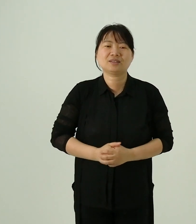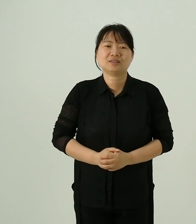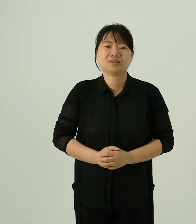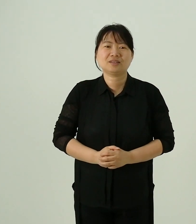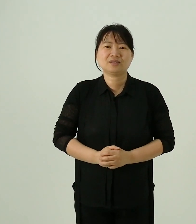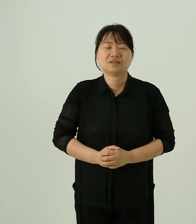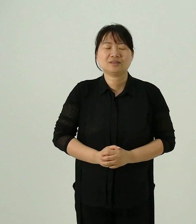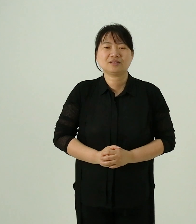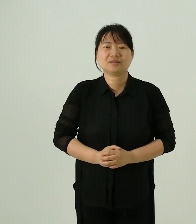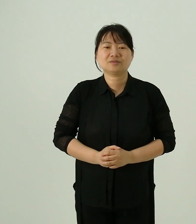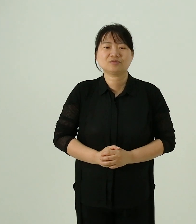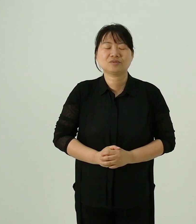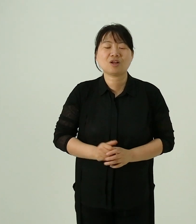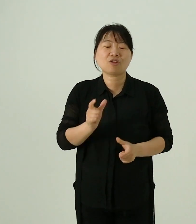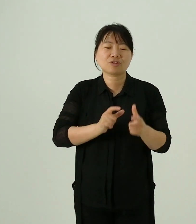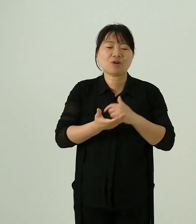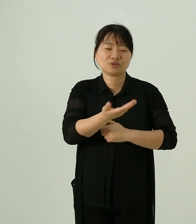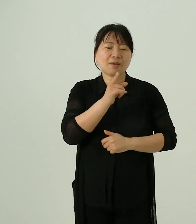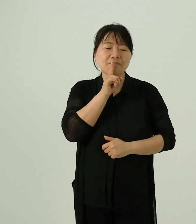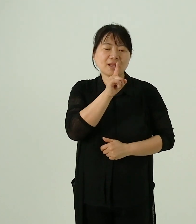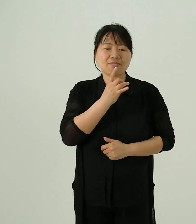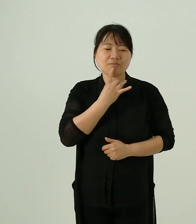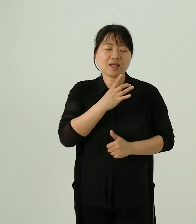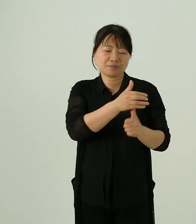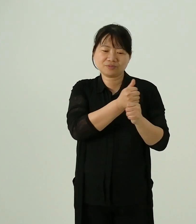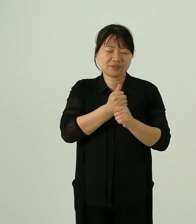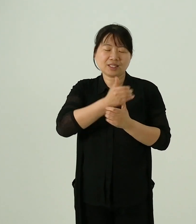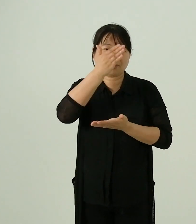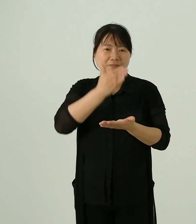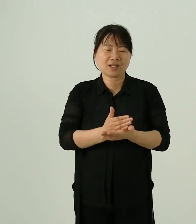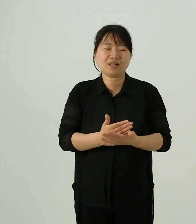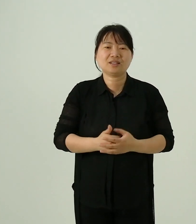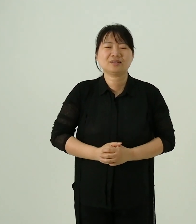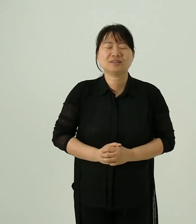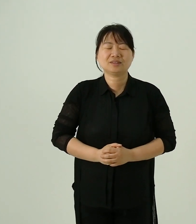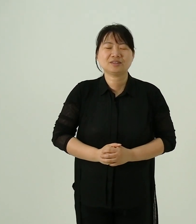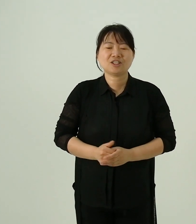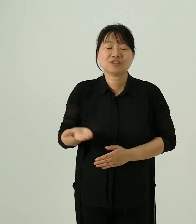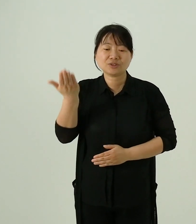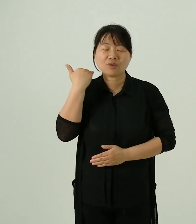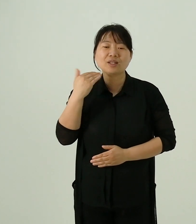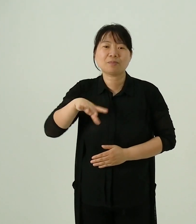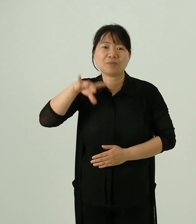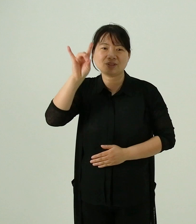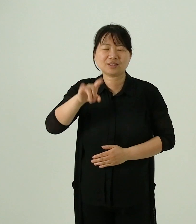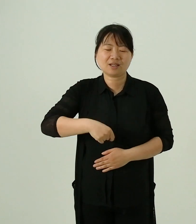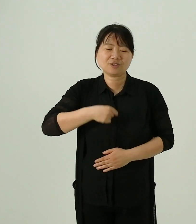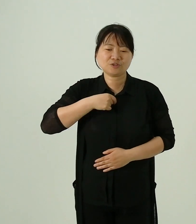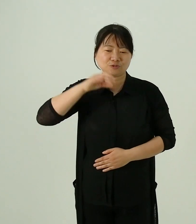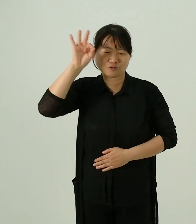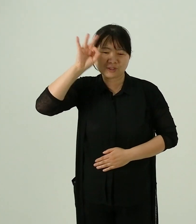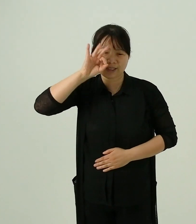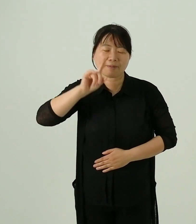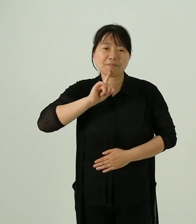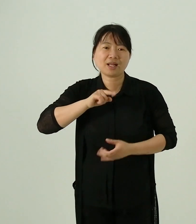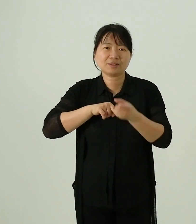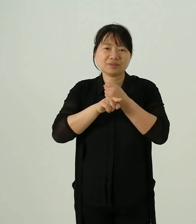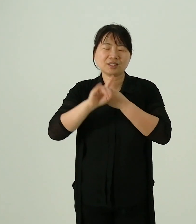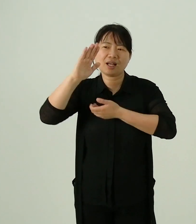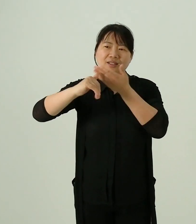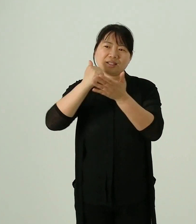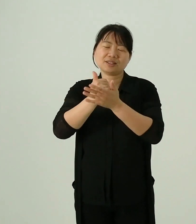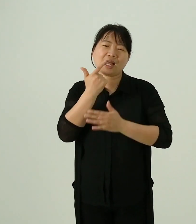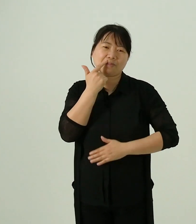자, 우리는 더하시리라는 말만 붙잡지 말고 그 전에 먼저 의를 구한다는 말은